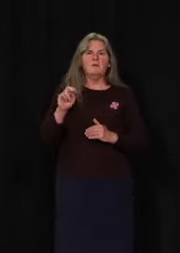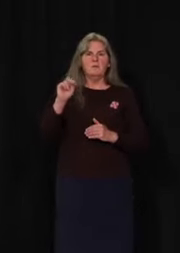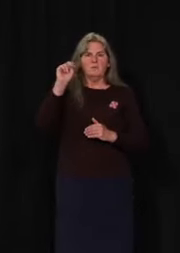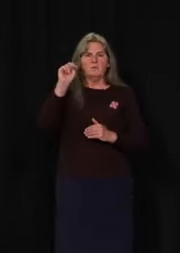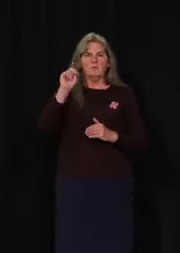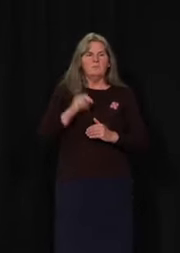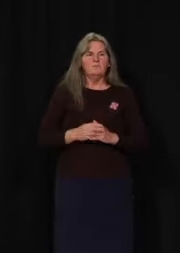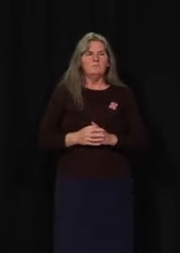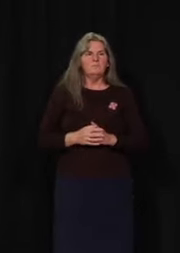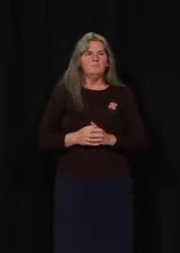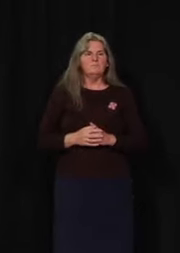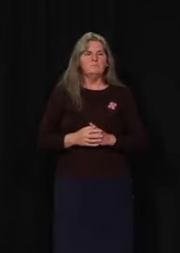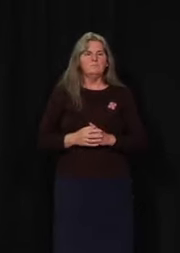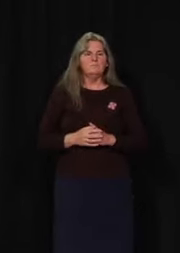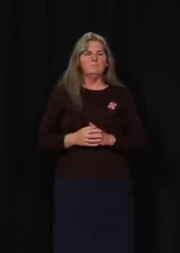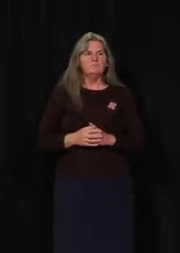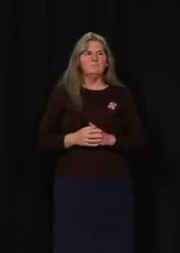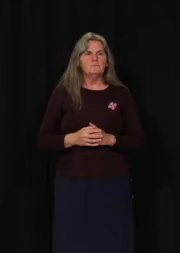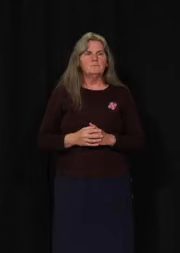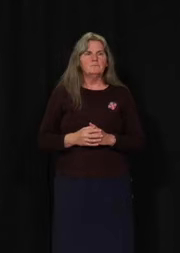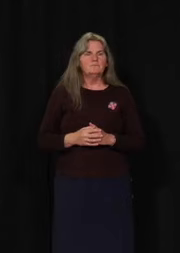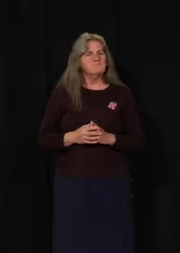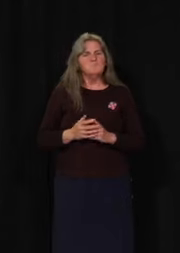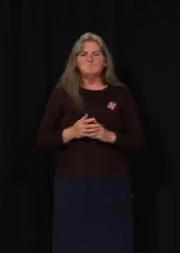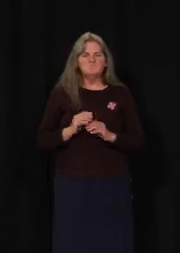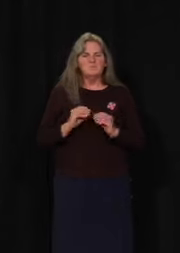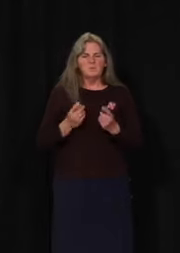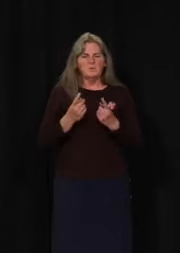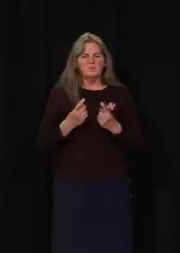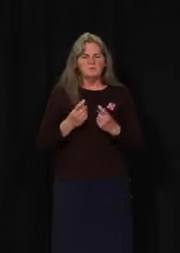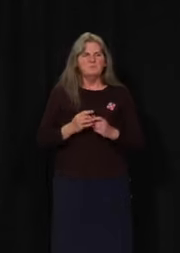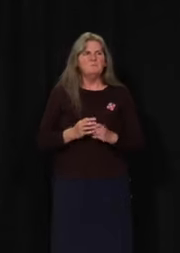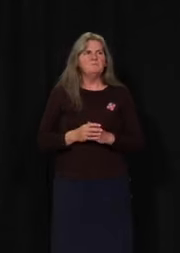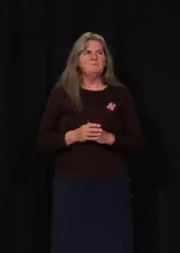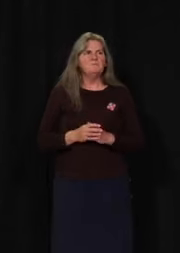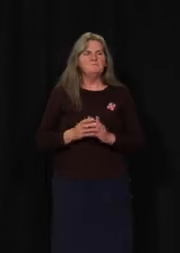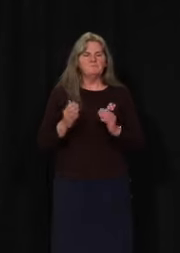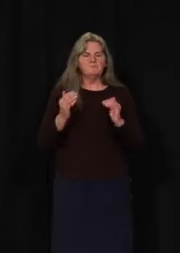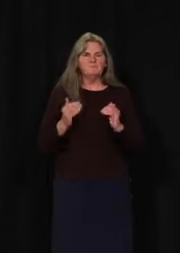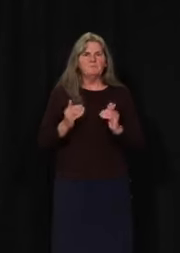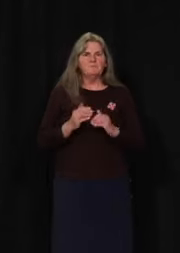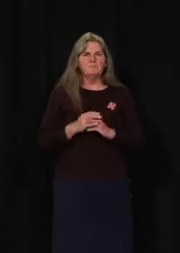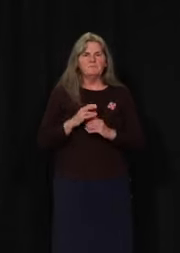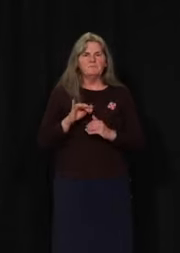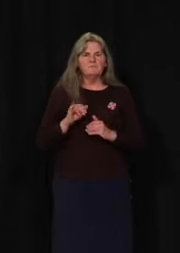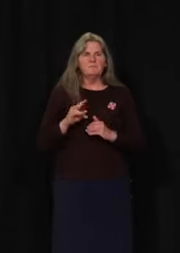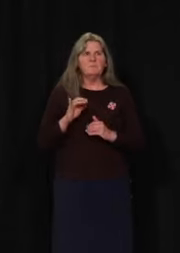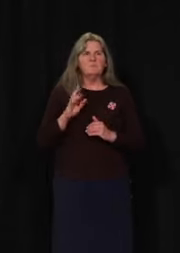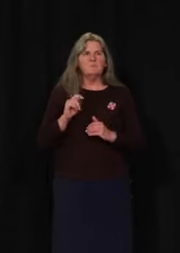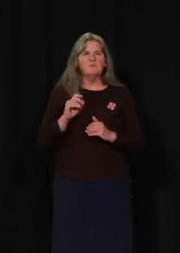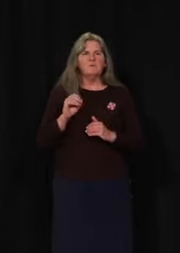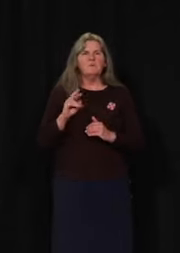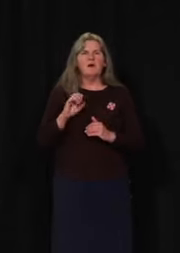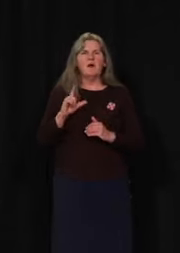Sorry, yeah, I can pass on my question. Thank you. Thank you. Julien Roboréal?